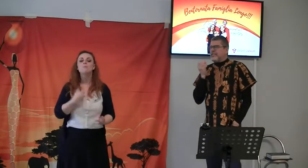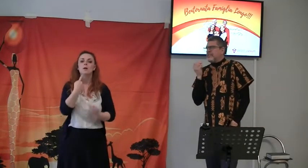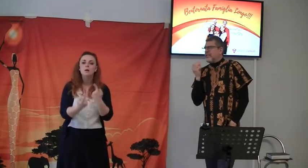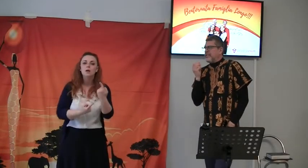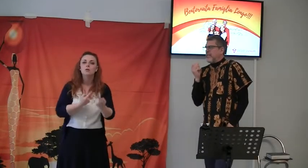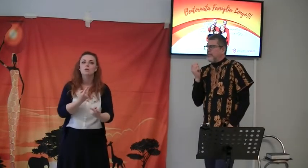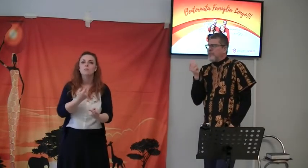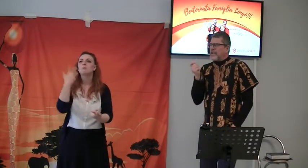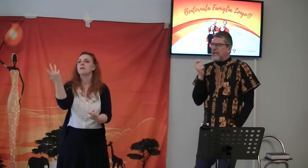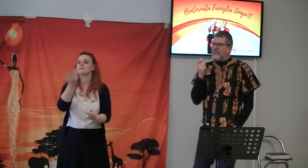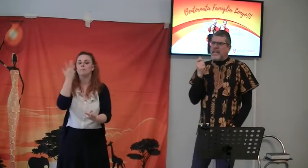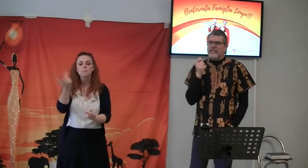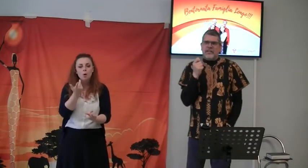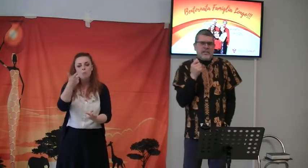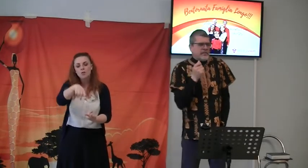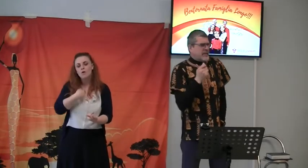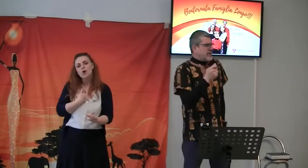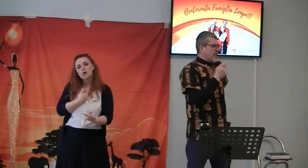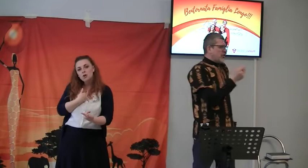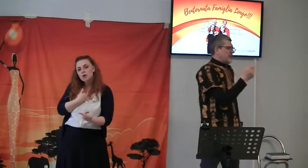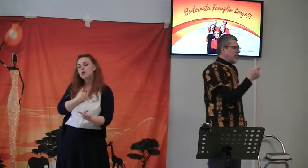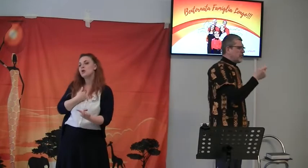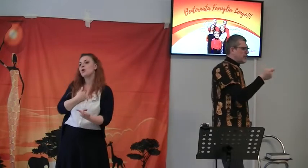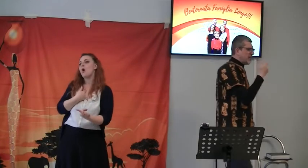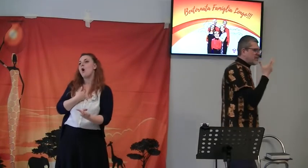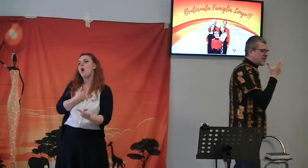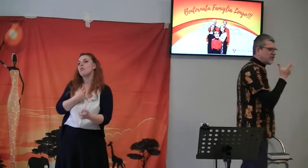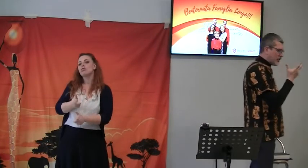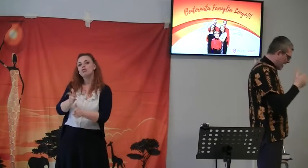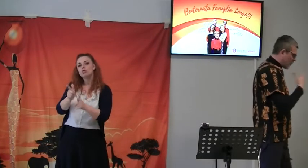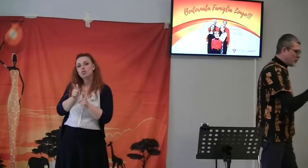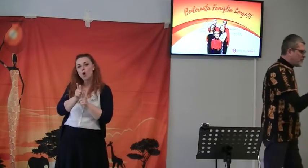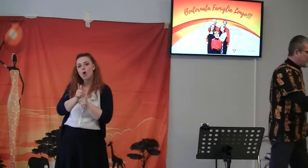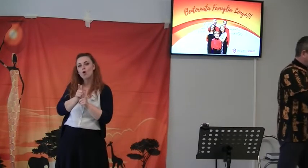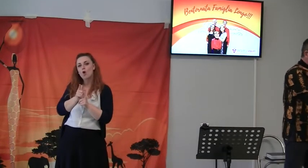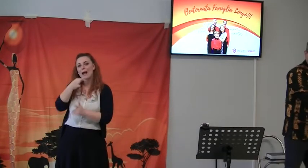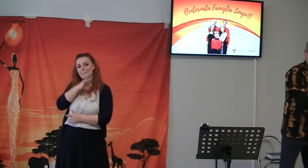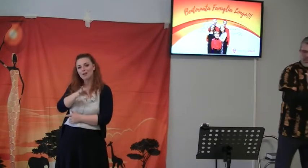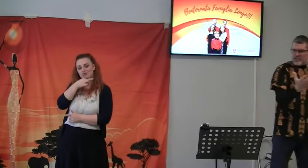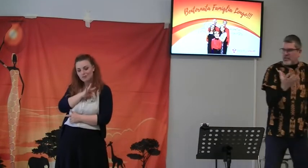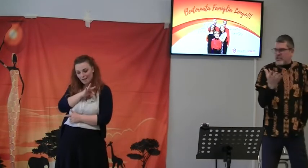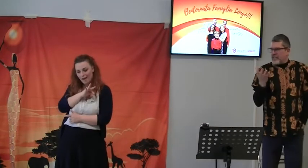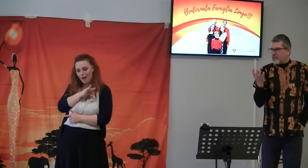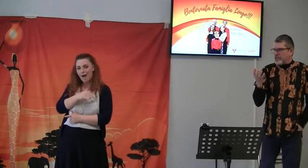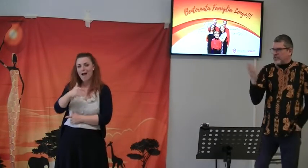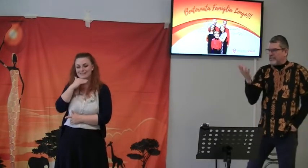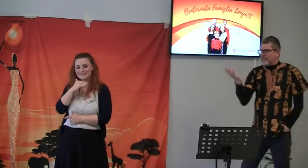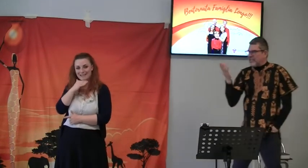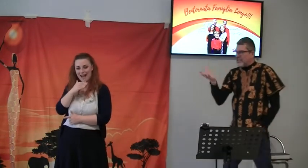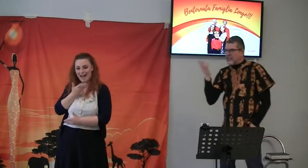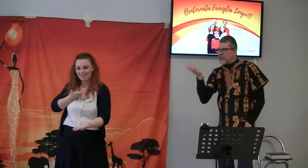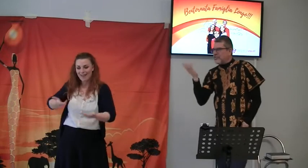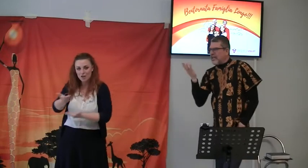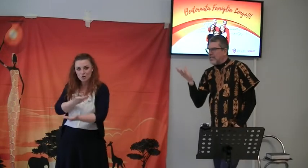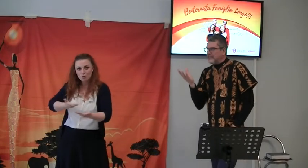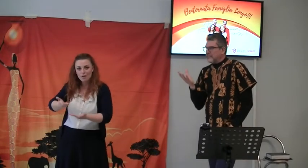dono di assistenza ai poveri e ai ammalati e non avere il dono di predicazione, che è quello più in vista, no? Quello che dove la gente sta